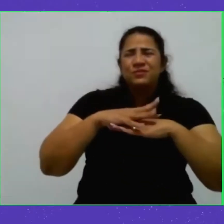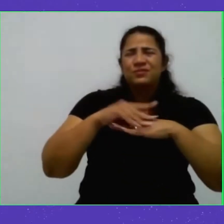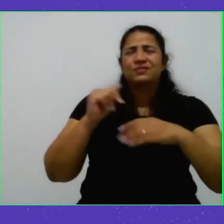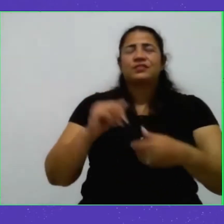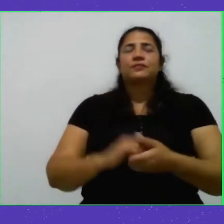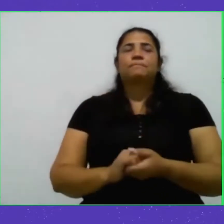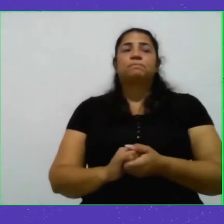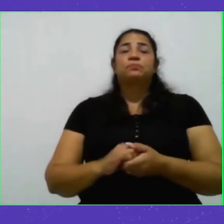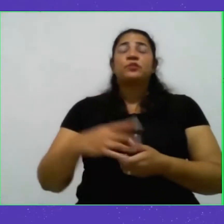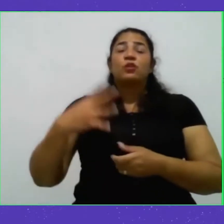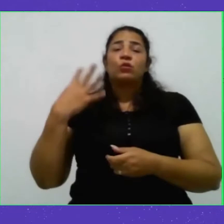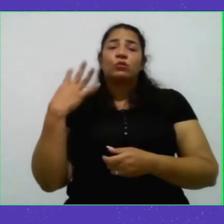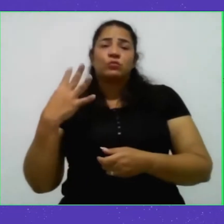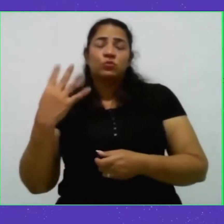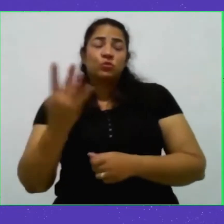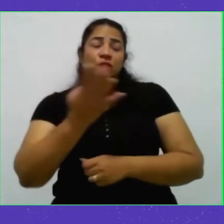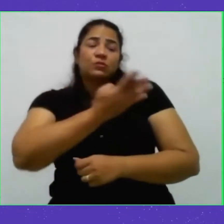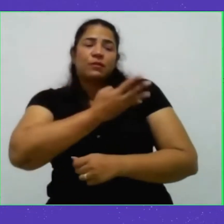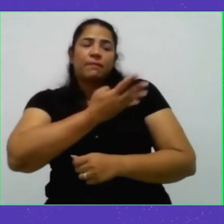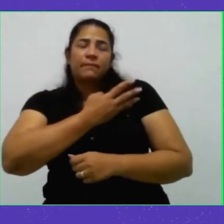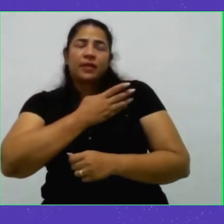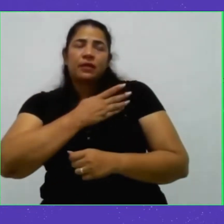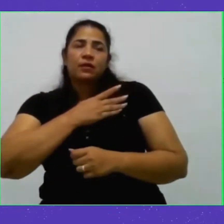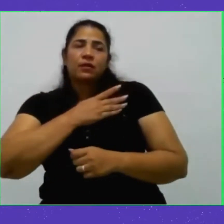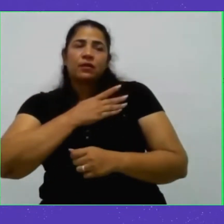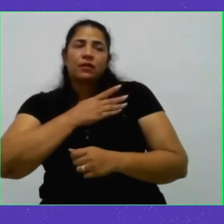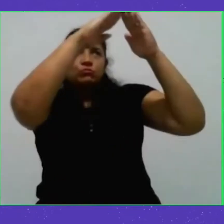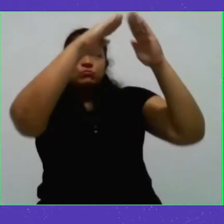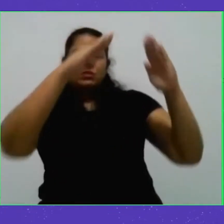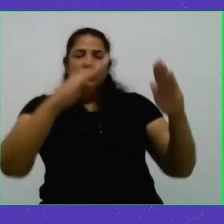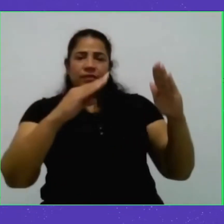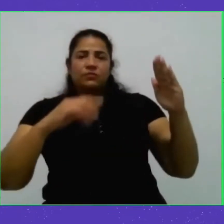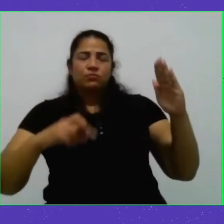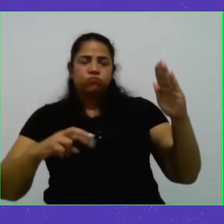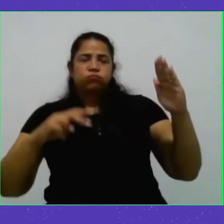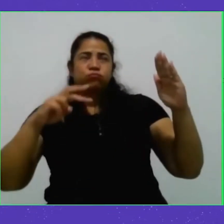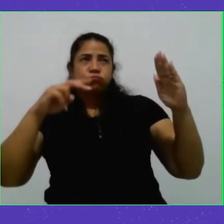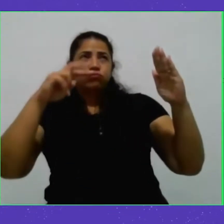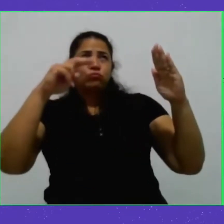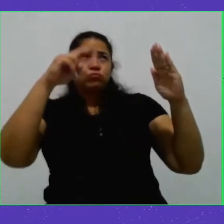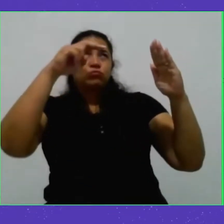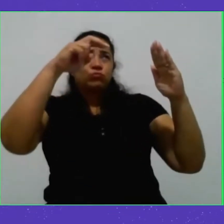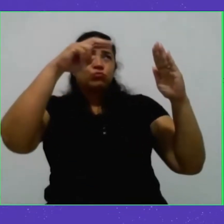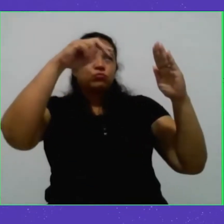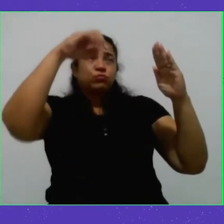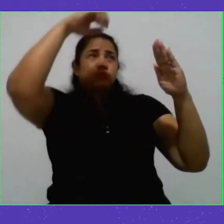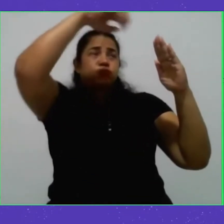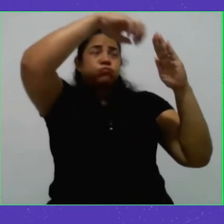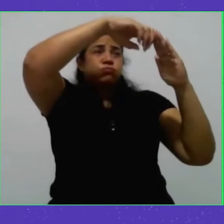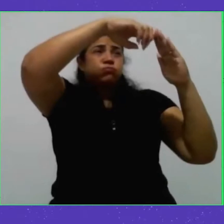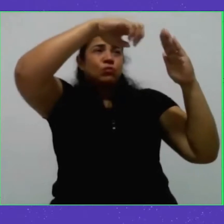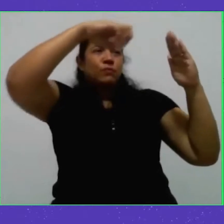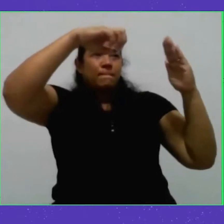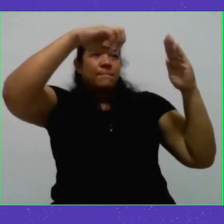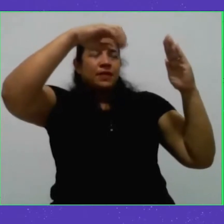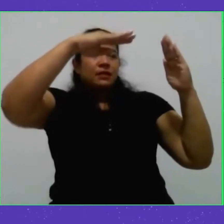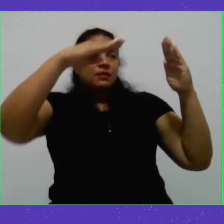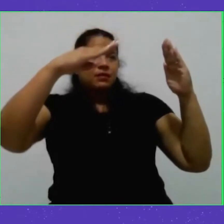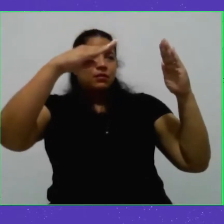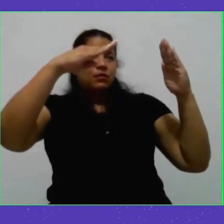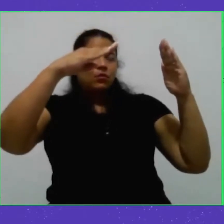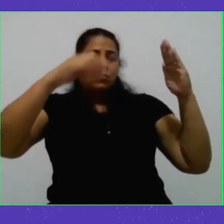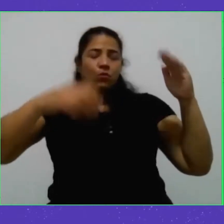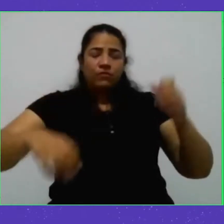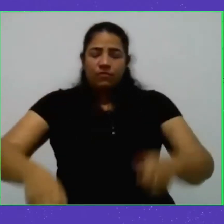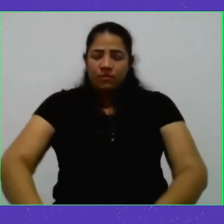no telhado, e desceram esse paralítico, que chegou na presença de Jesus. E quando ele chegou na presença de